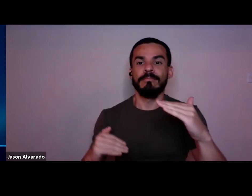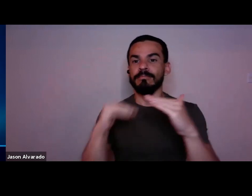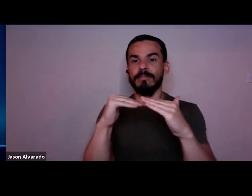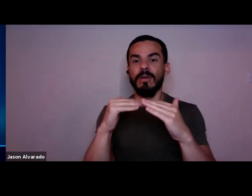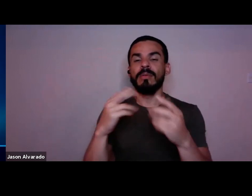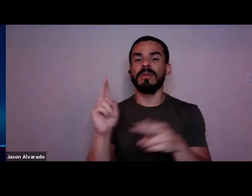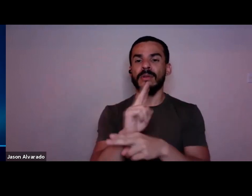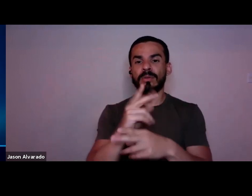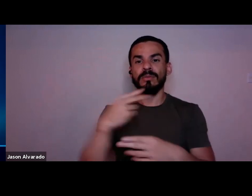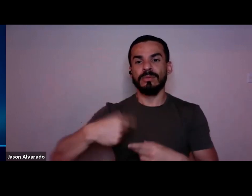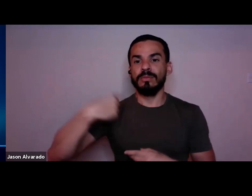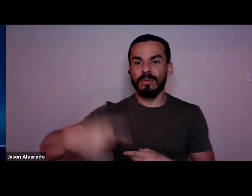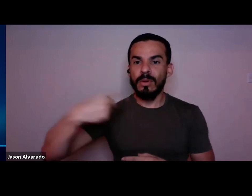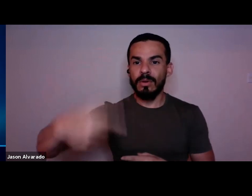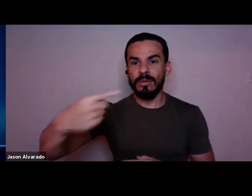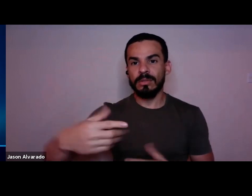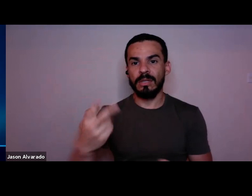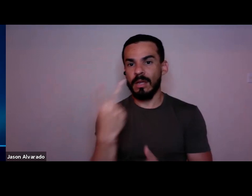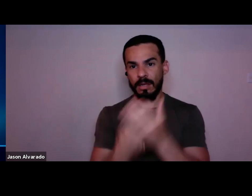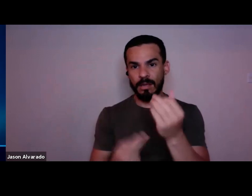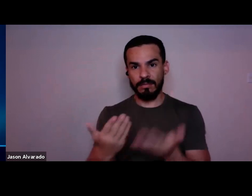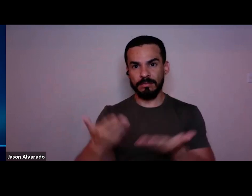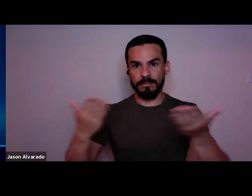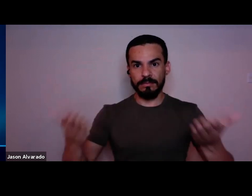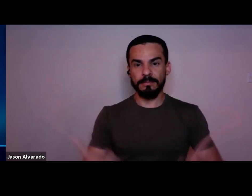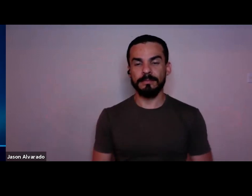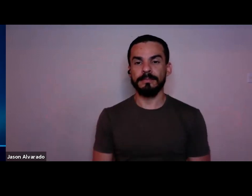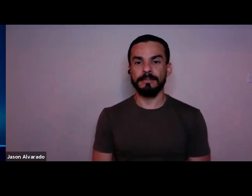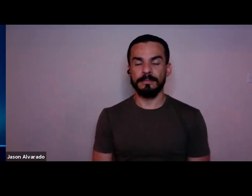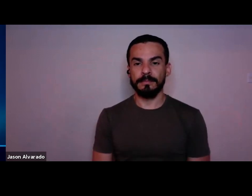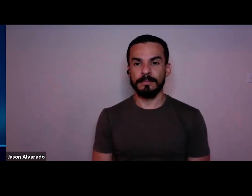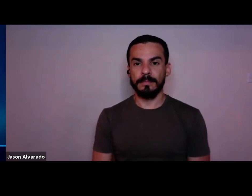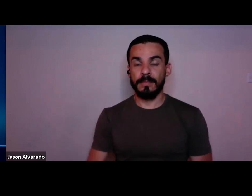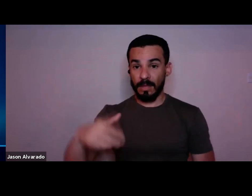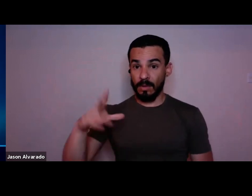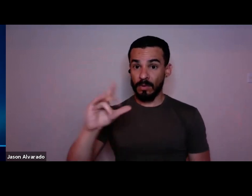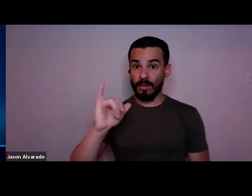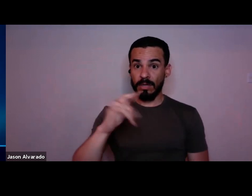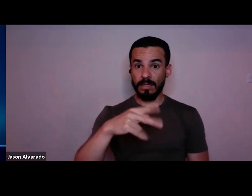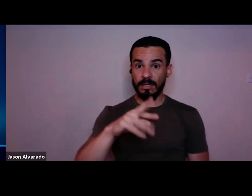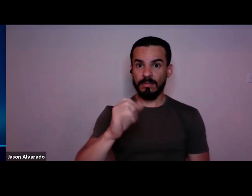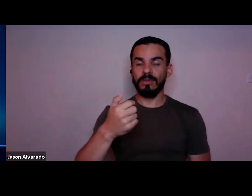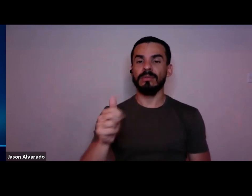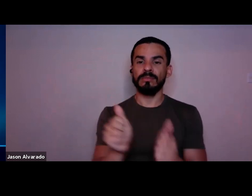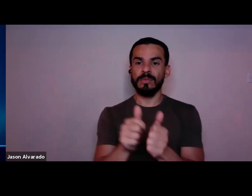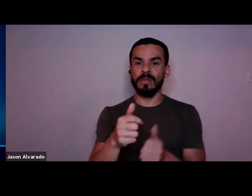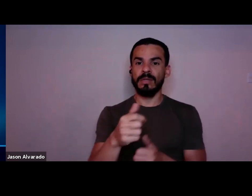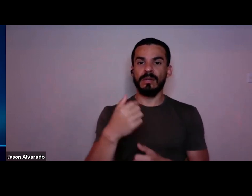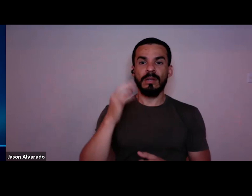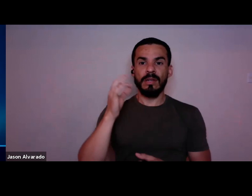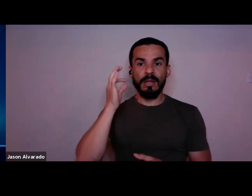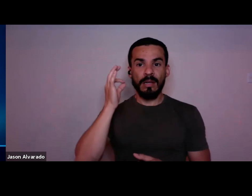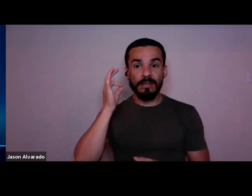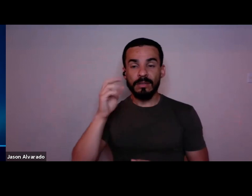cotidiano de ambas herramientas por parte del colipro les acompañamos la señora Rocío